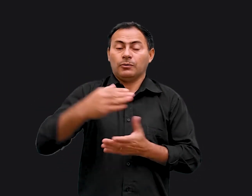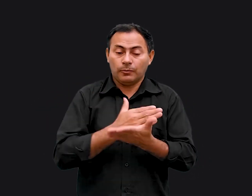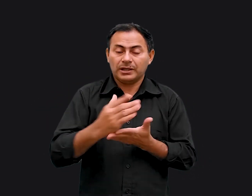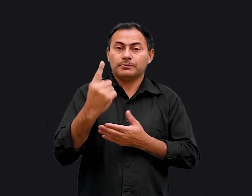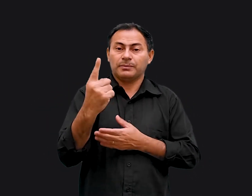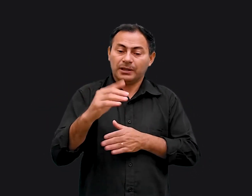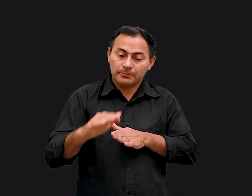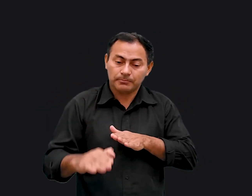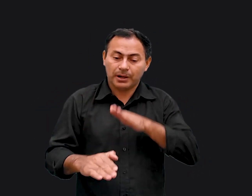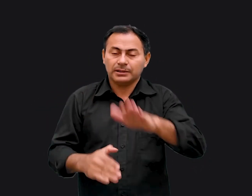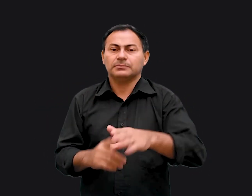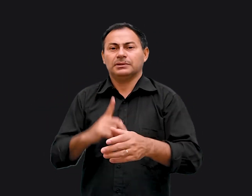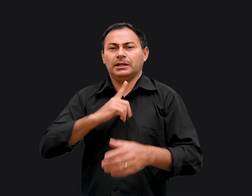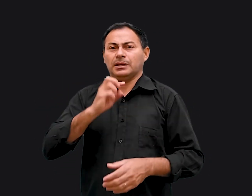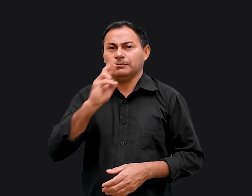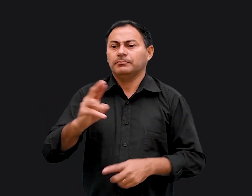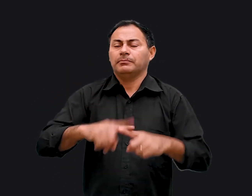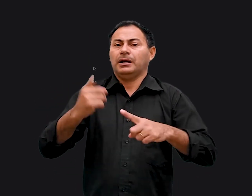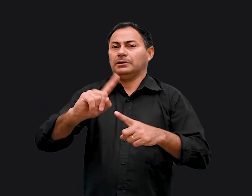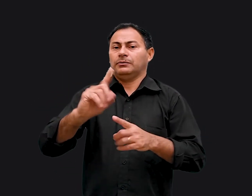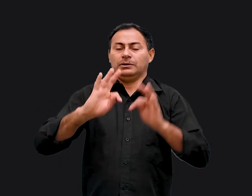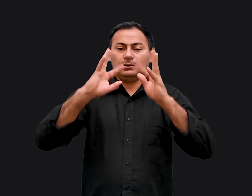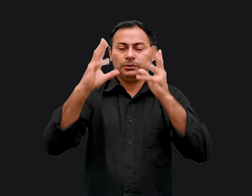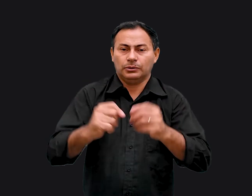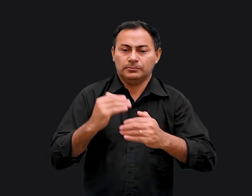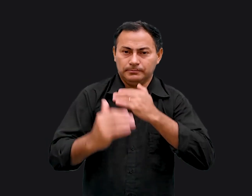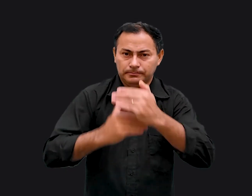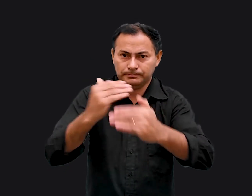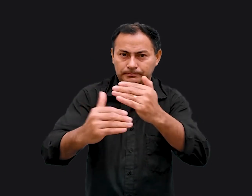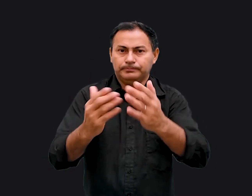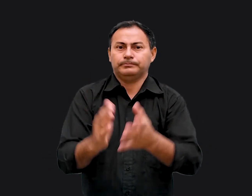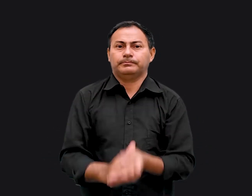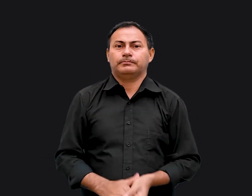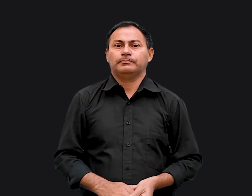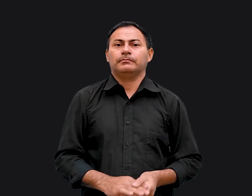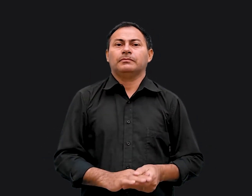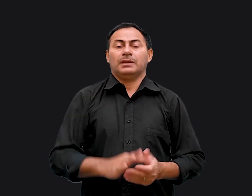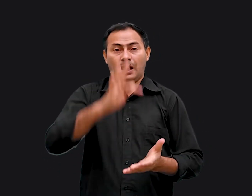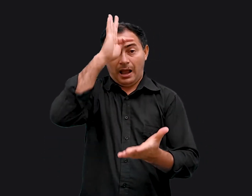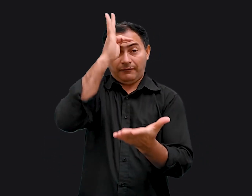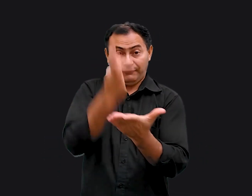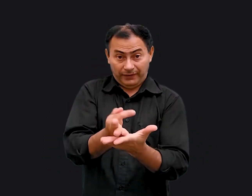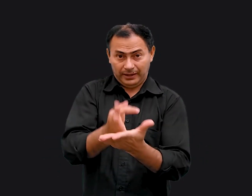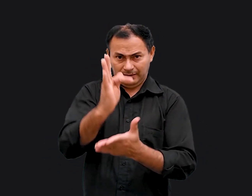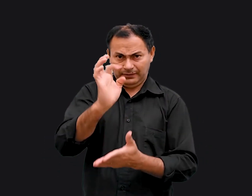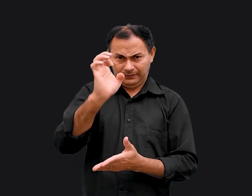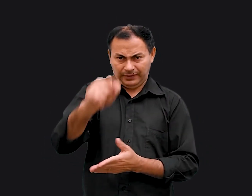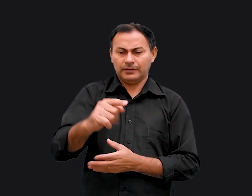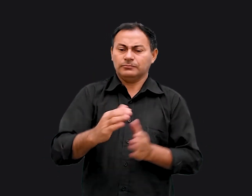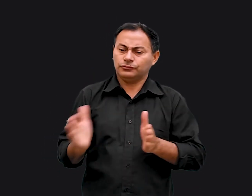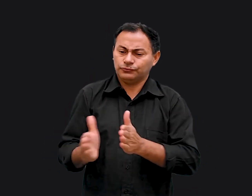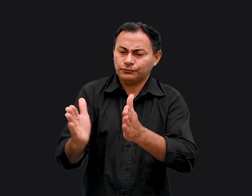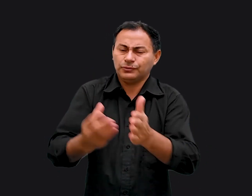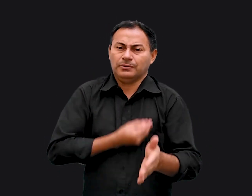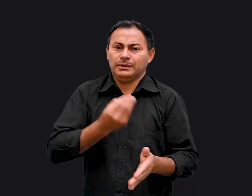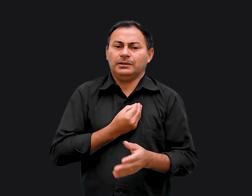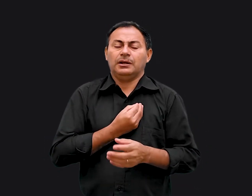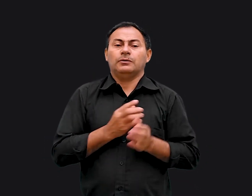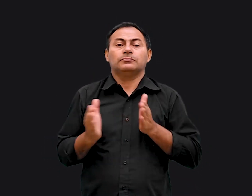passo. Você tem que responder, mas isso não é todo o processo. A fé é uma jornada, tanto quanto um